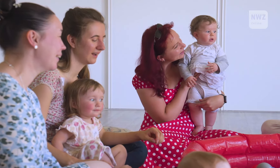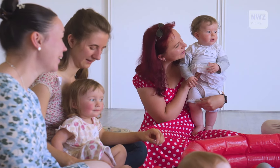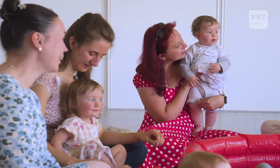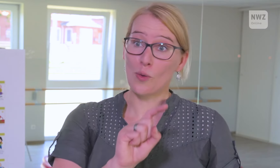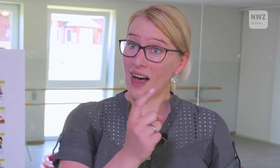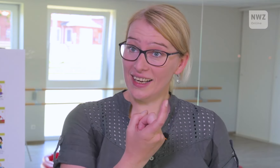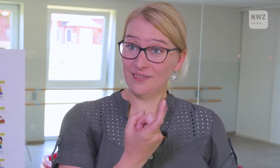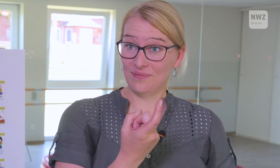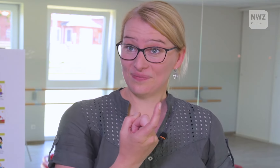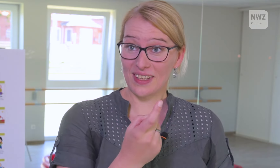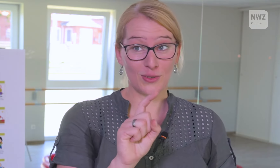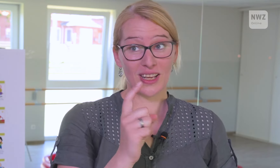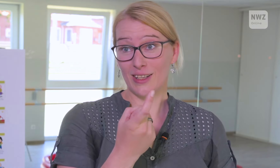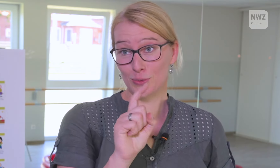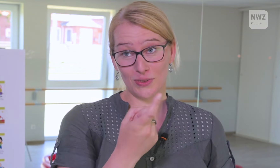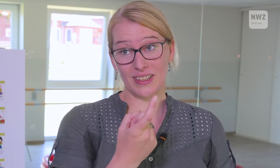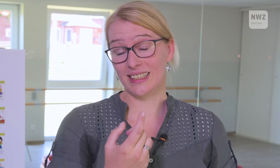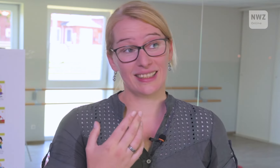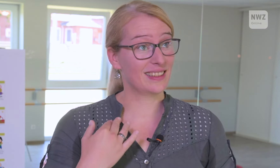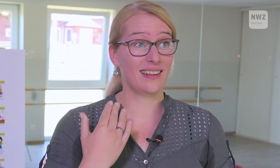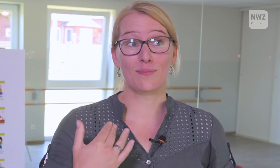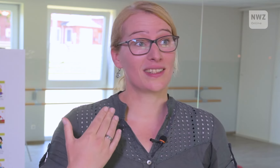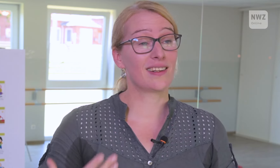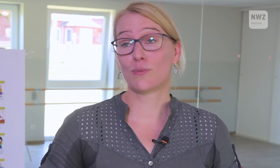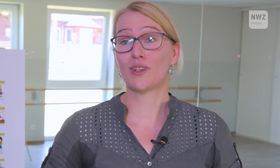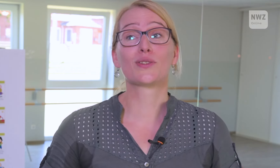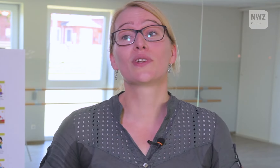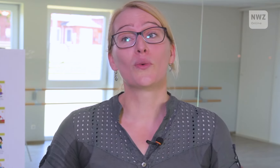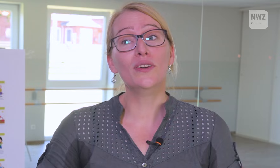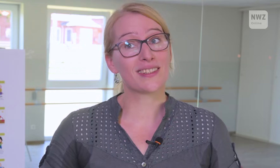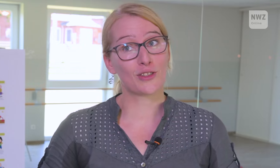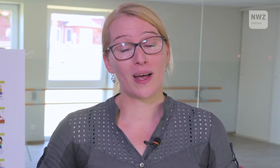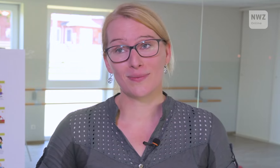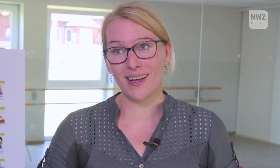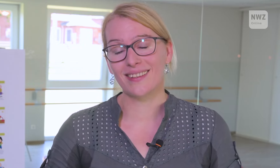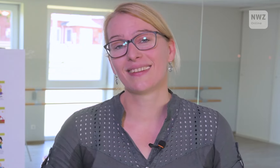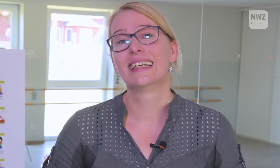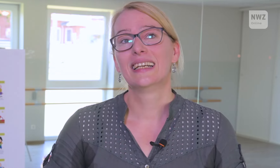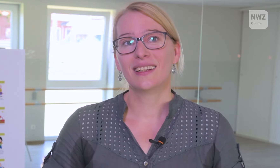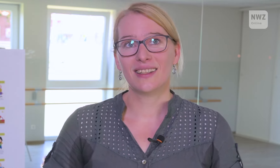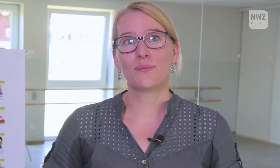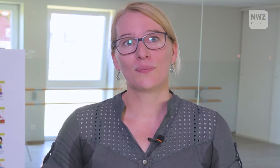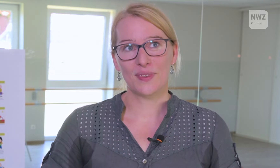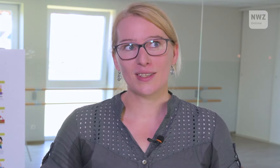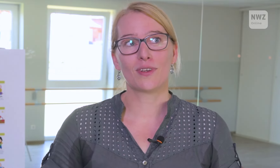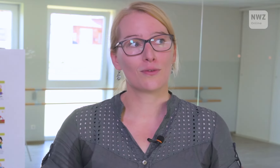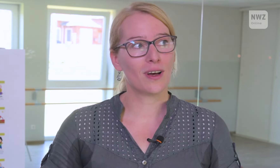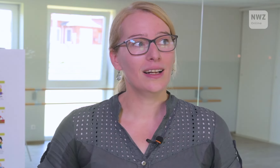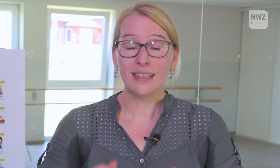Also nochmal, ist total gut, weil die Kinder lieben das, alles Mögliche zu wiederholen, was denen Spaß macht. Das auf jeden Fall.